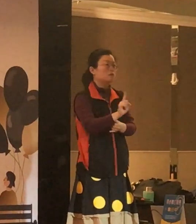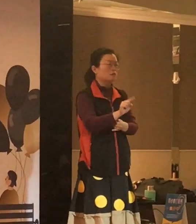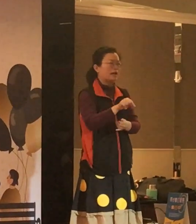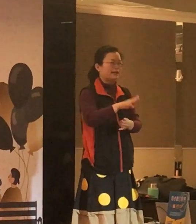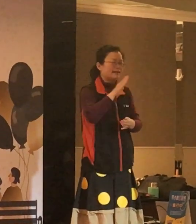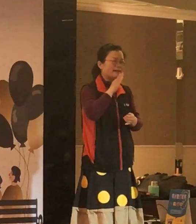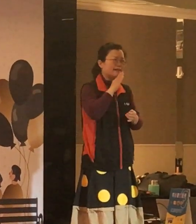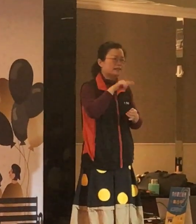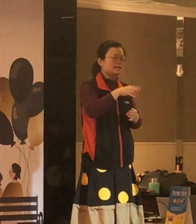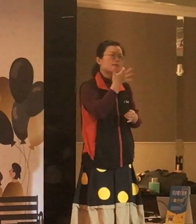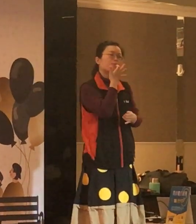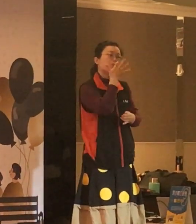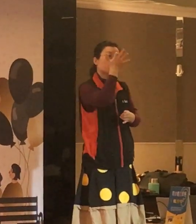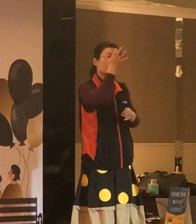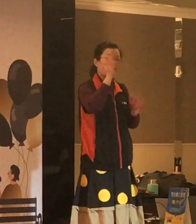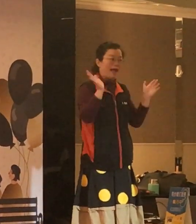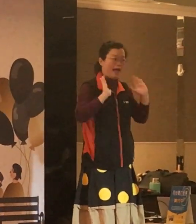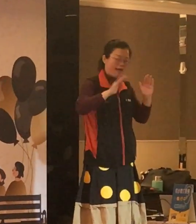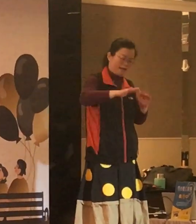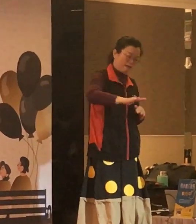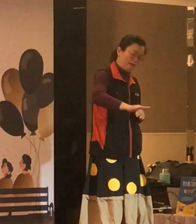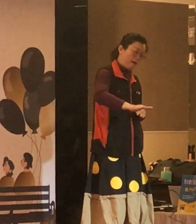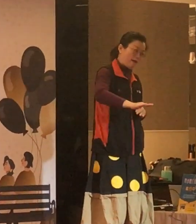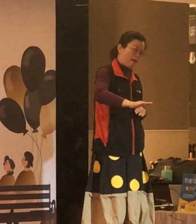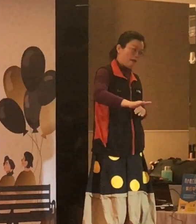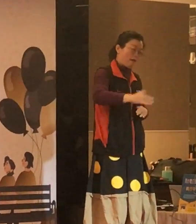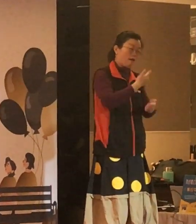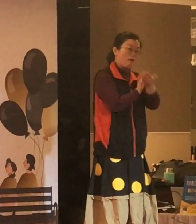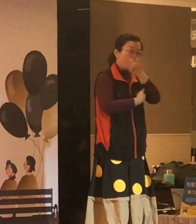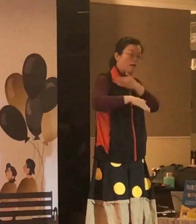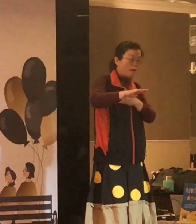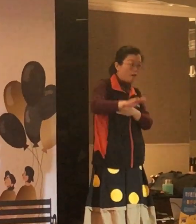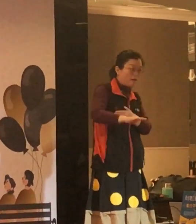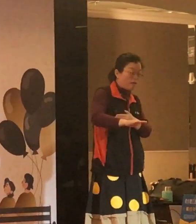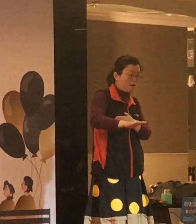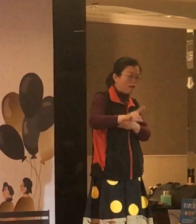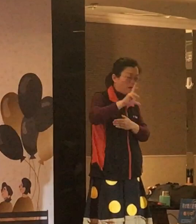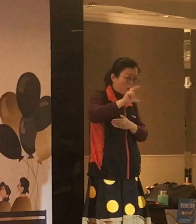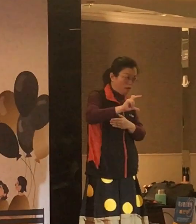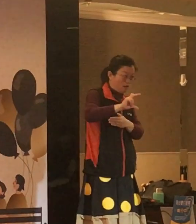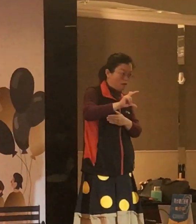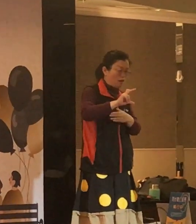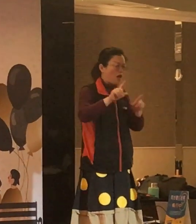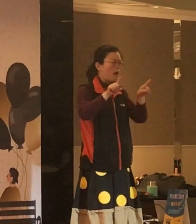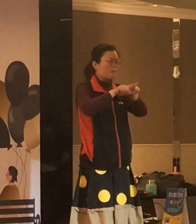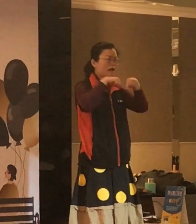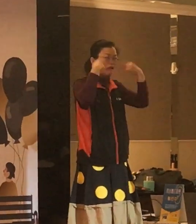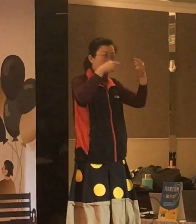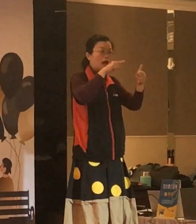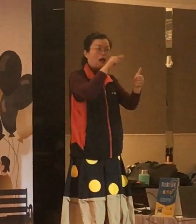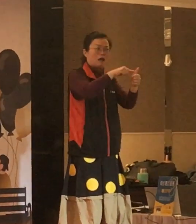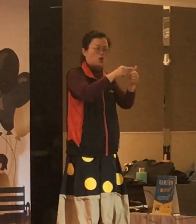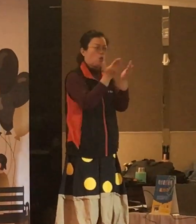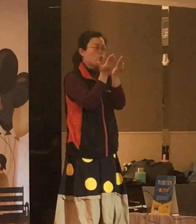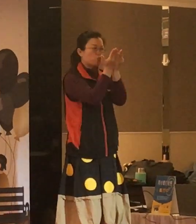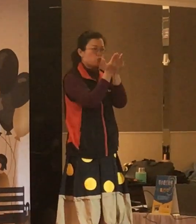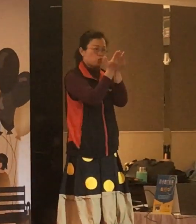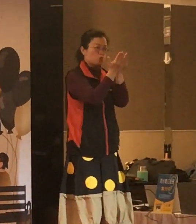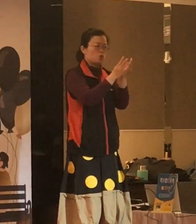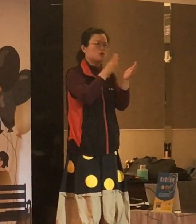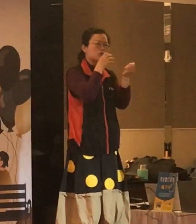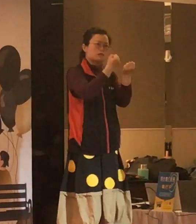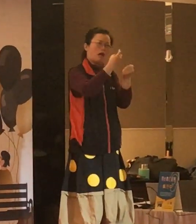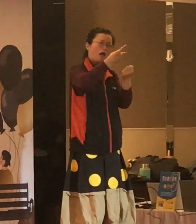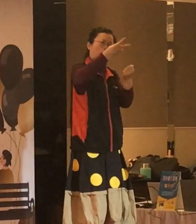娃，哦，那就是他平常上课的教室在楼上，那同